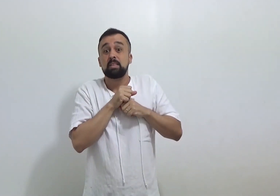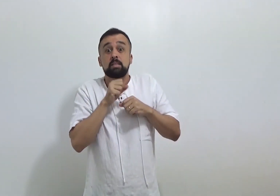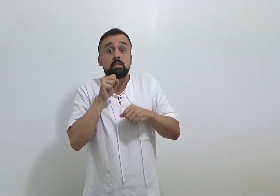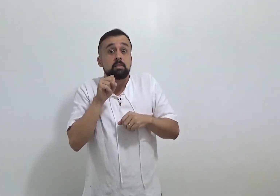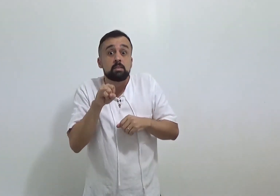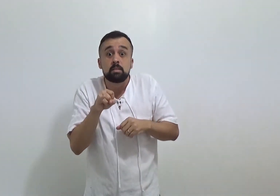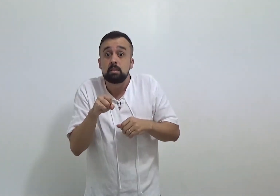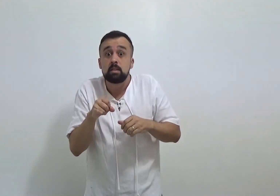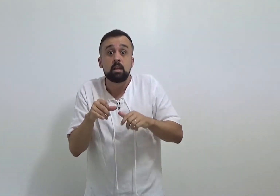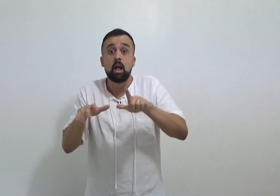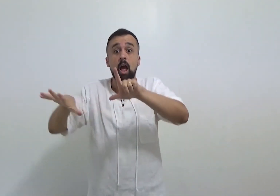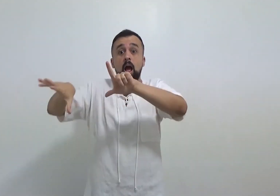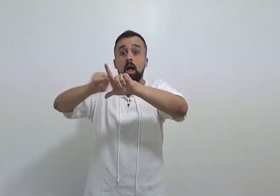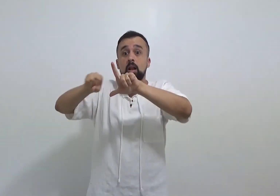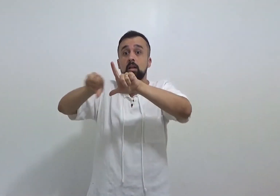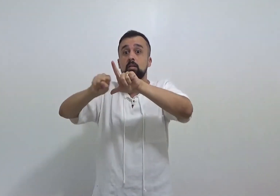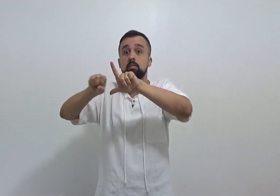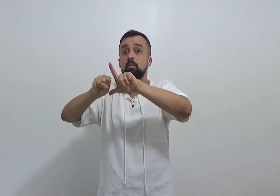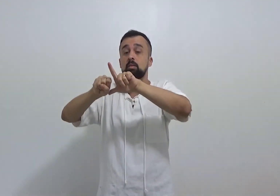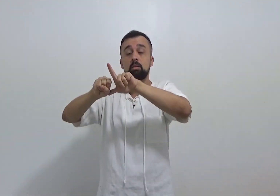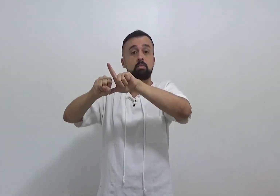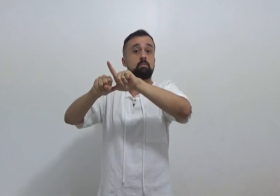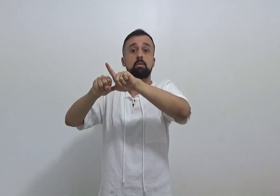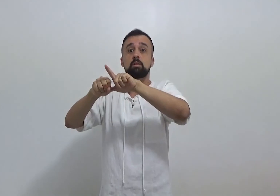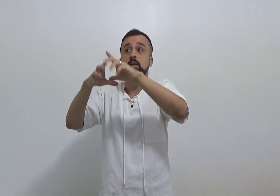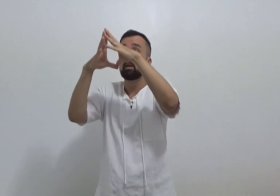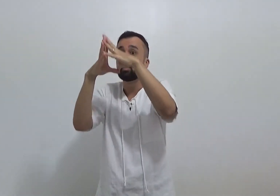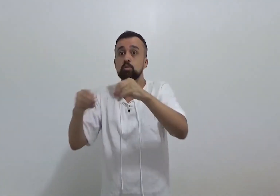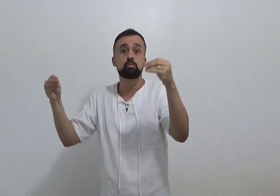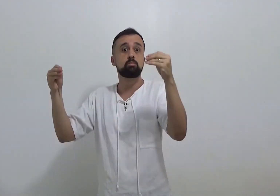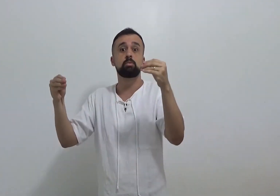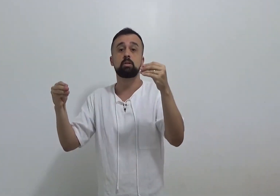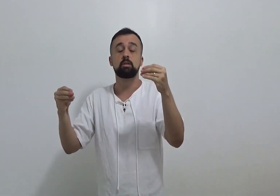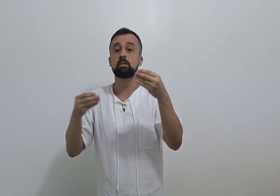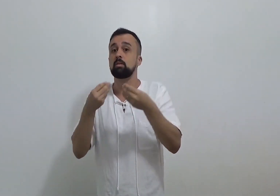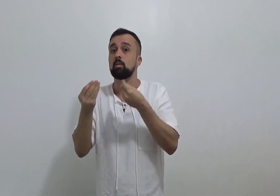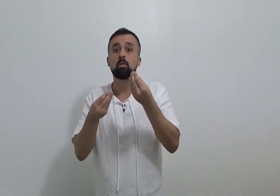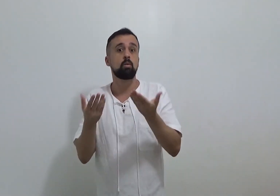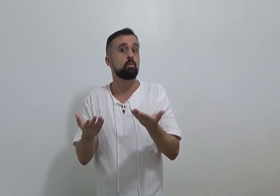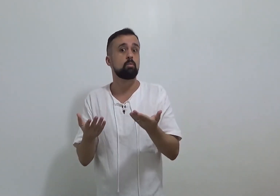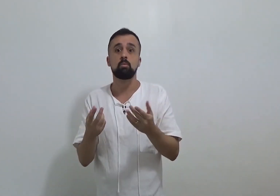E o português, a ponto de sua língua materna desaparecer.